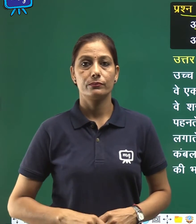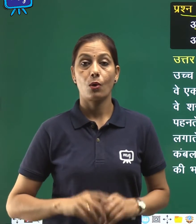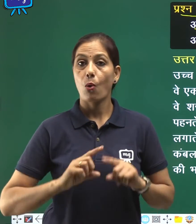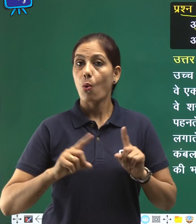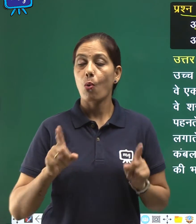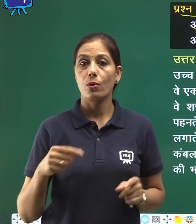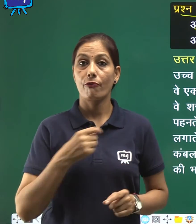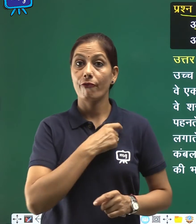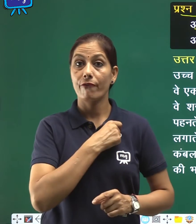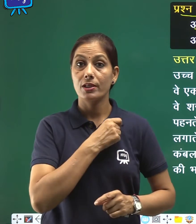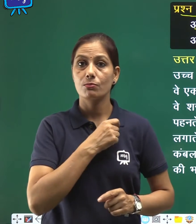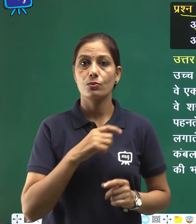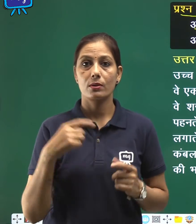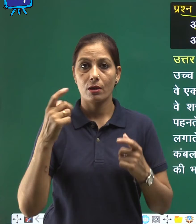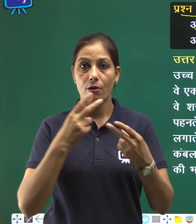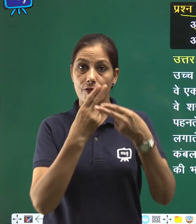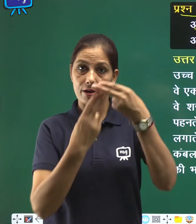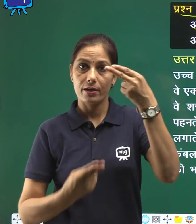और वेशभूषा का वर्णन